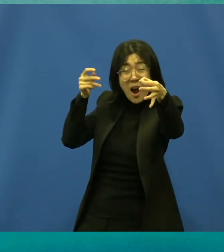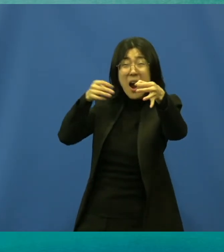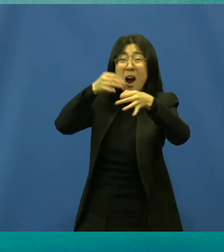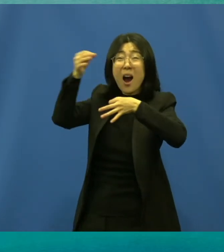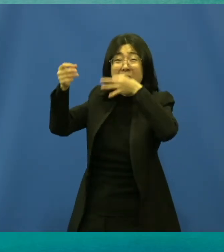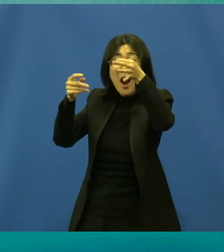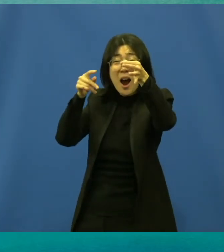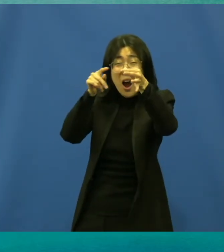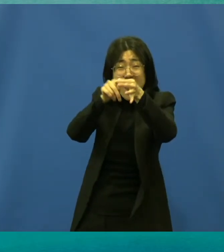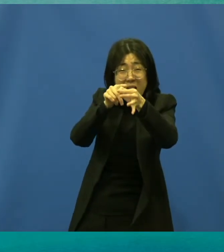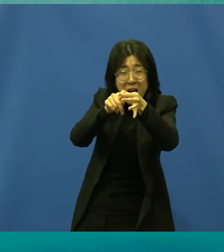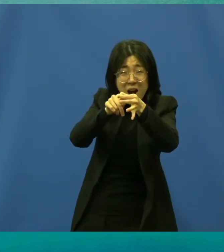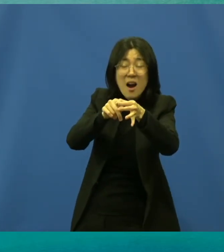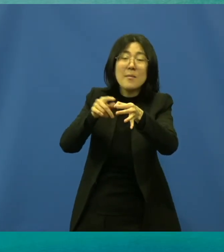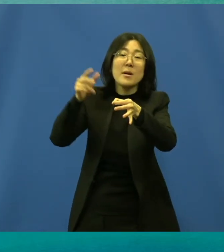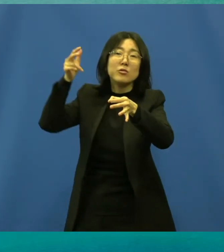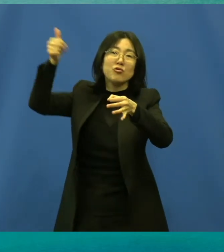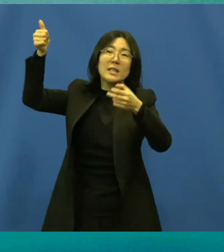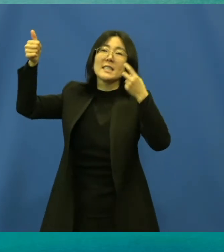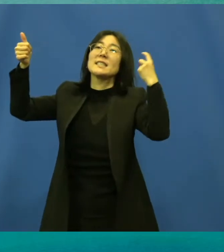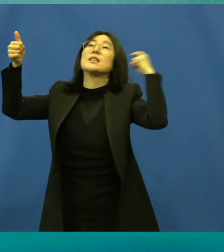그의 기도는 간절합니다.